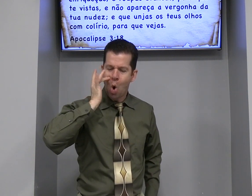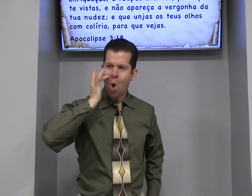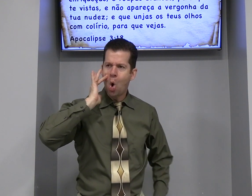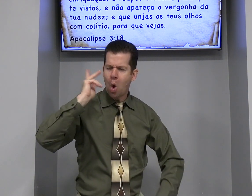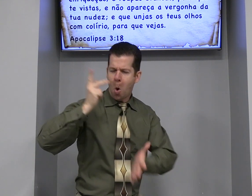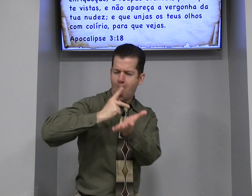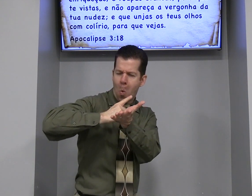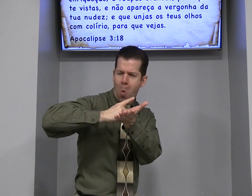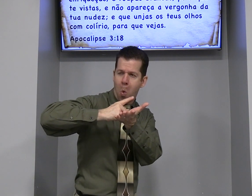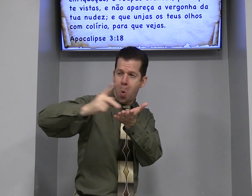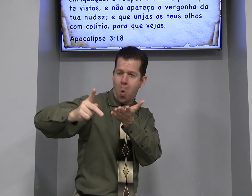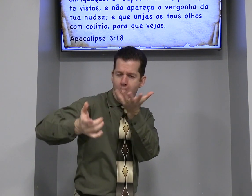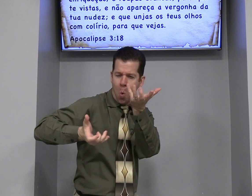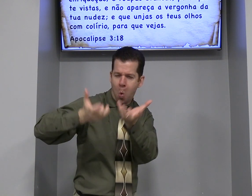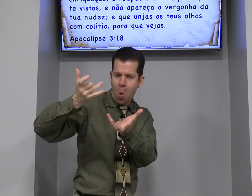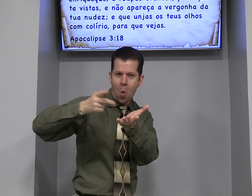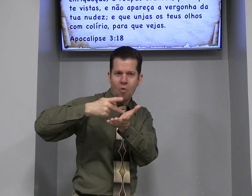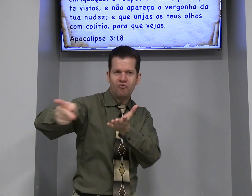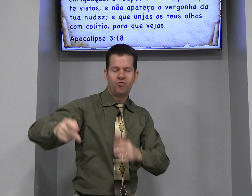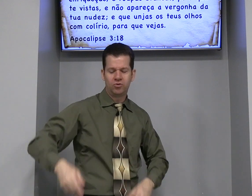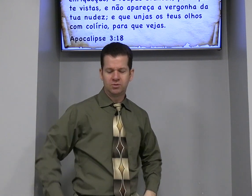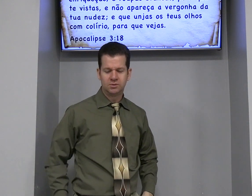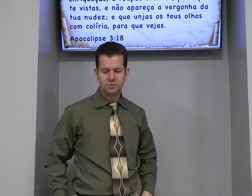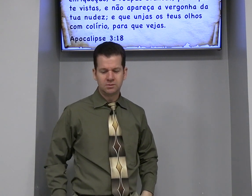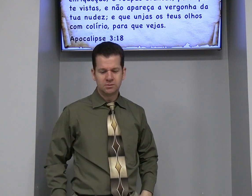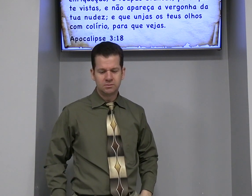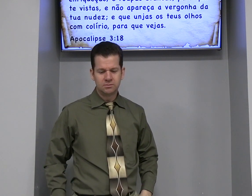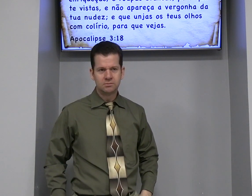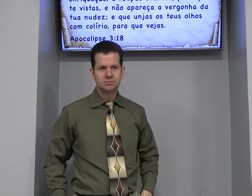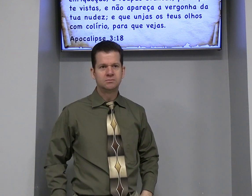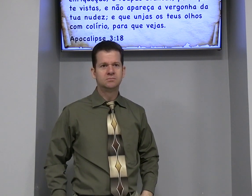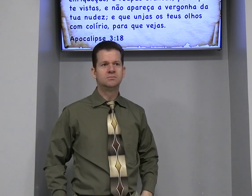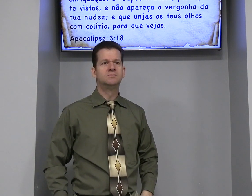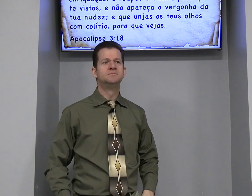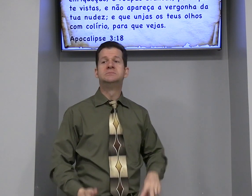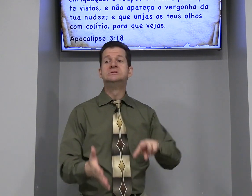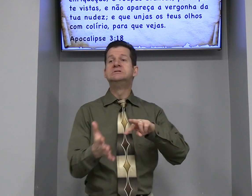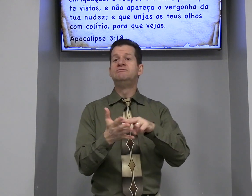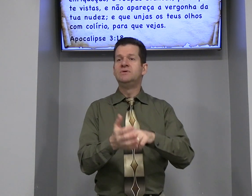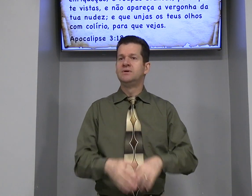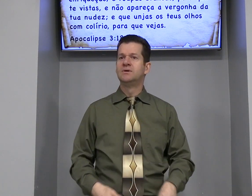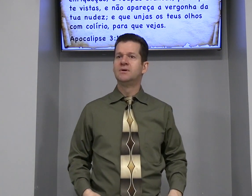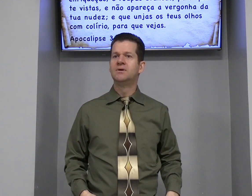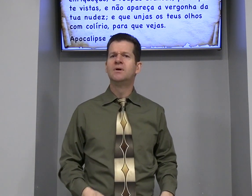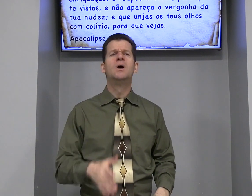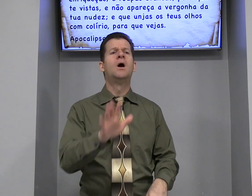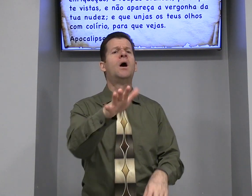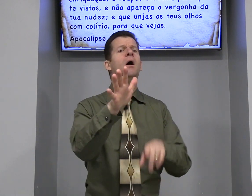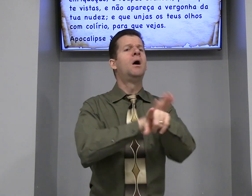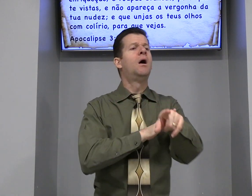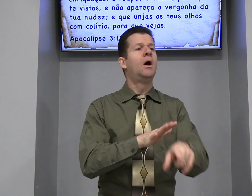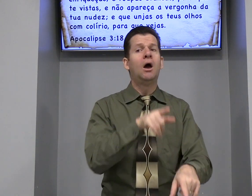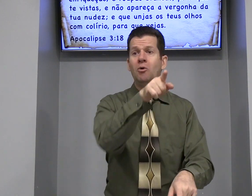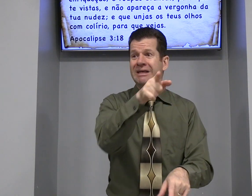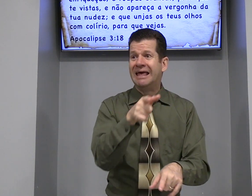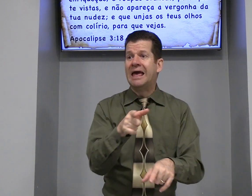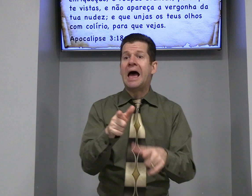Aconselho-te que de mim com tesouro provado no fogo. Significa...